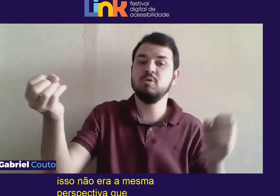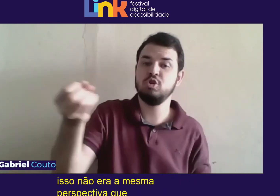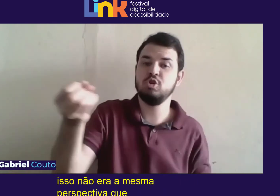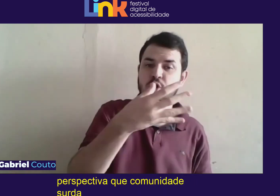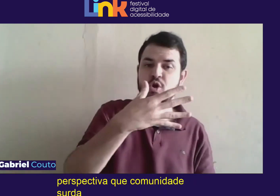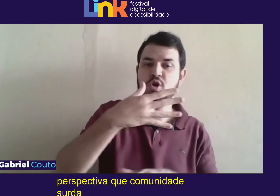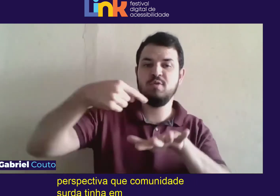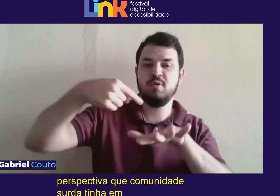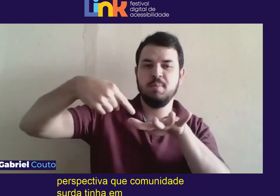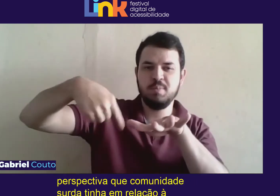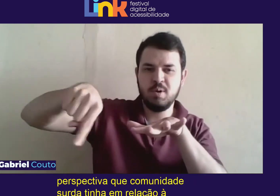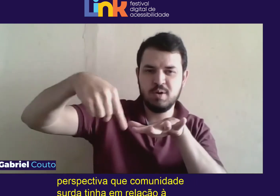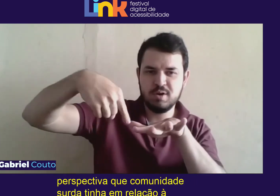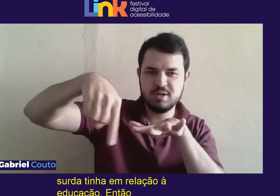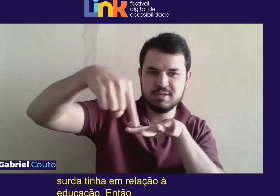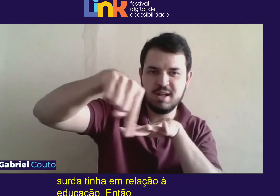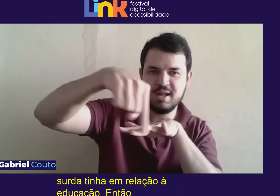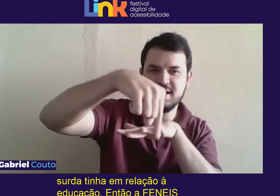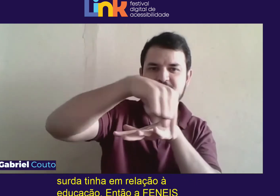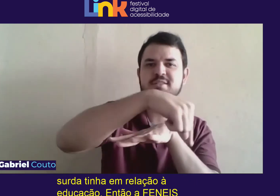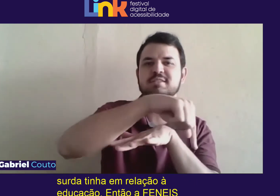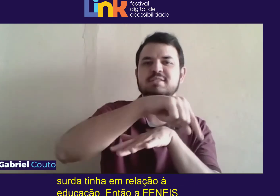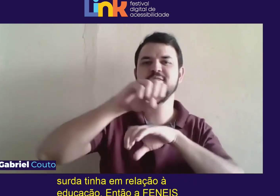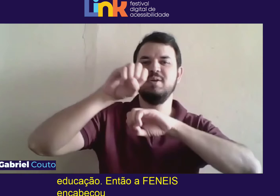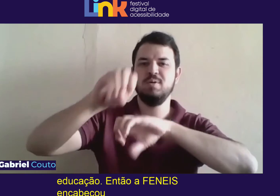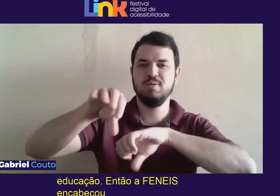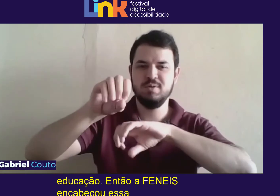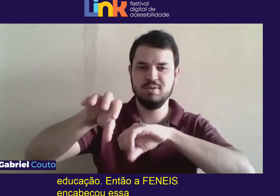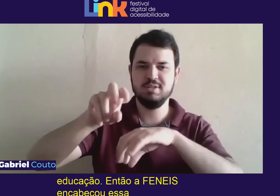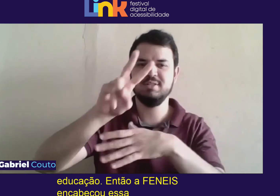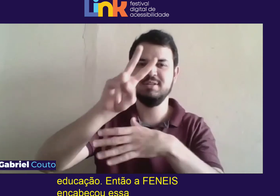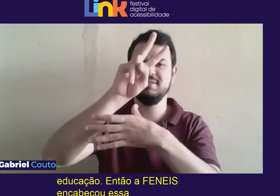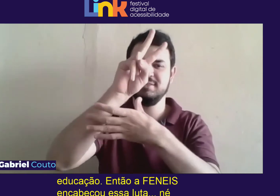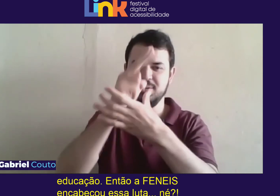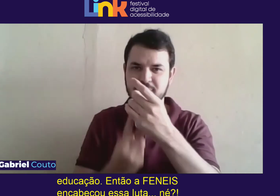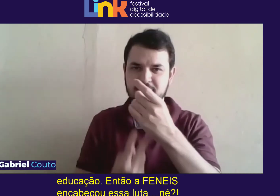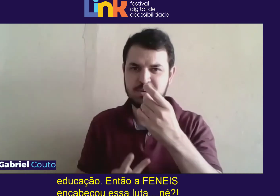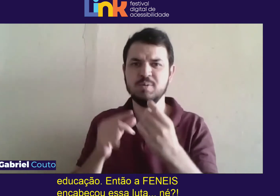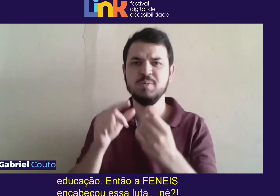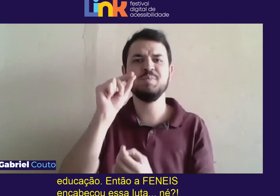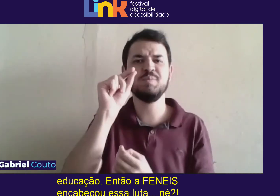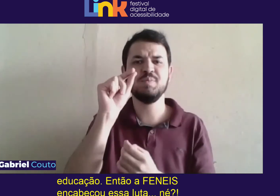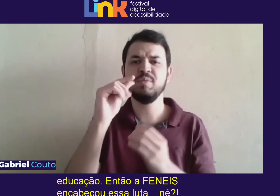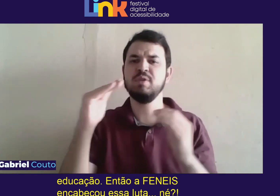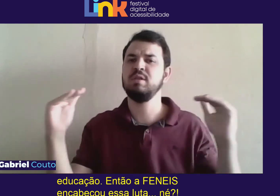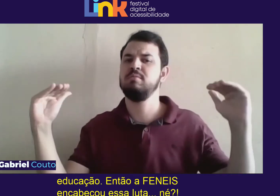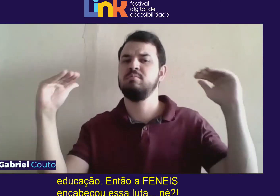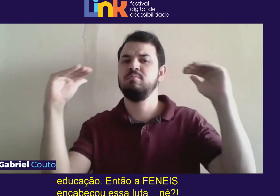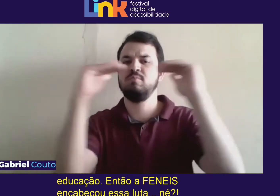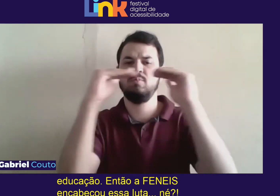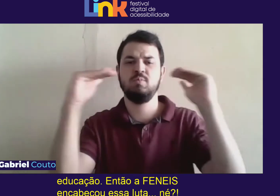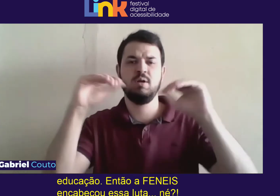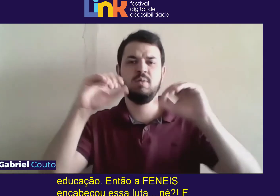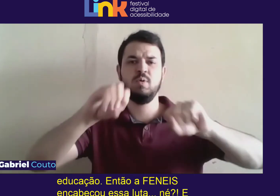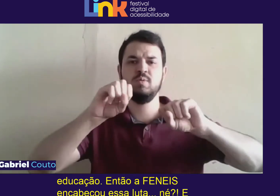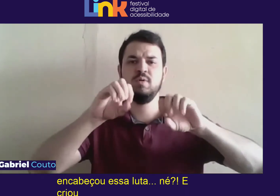encabeçou essa luta, né, e criou outras modalidades de educação, inclusive a